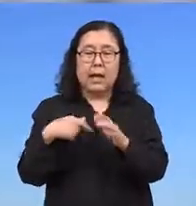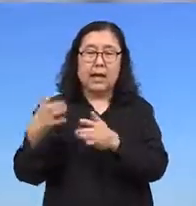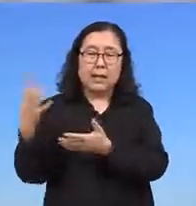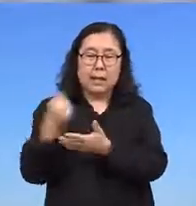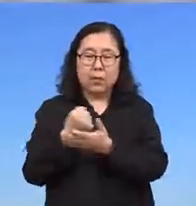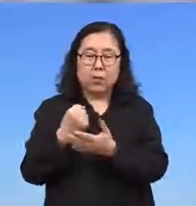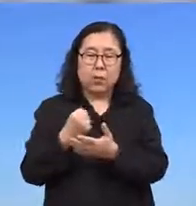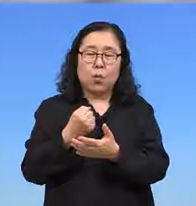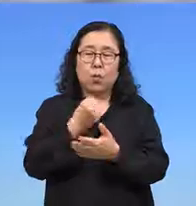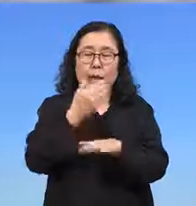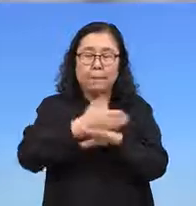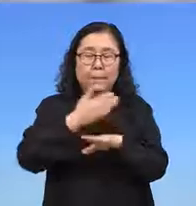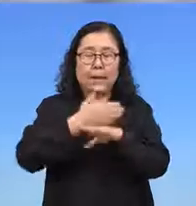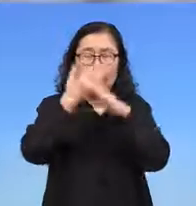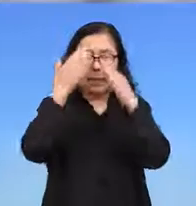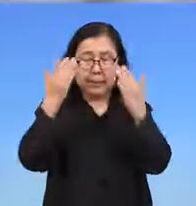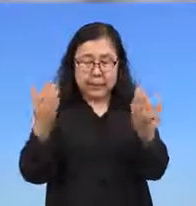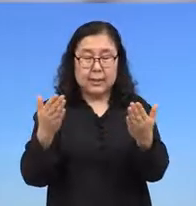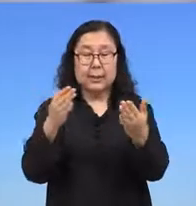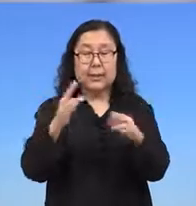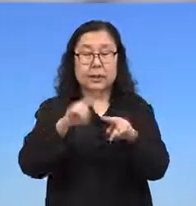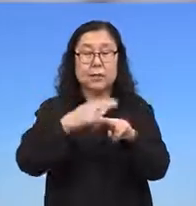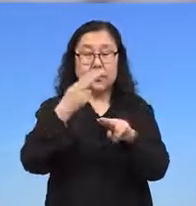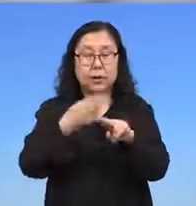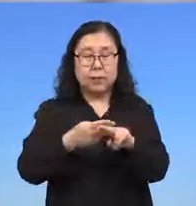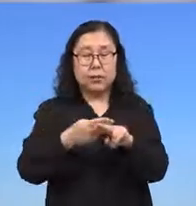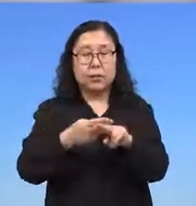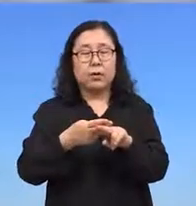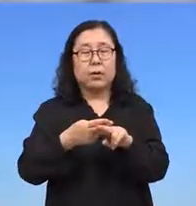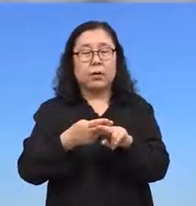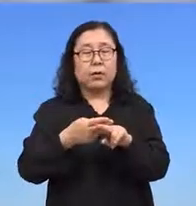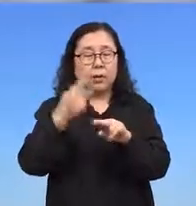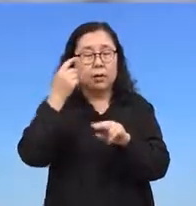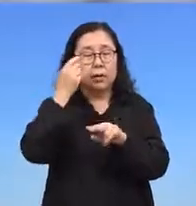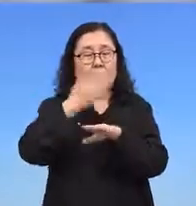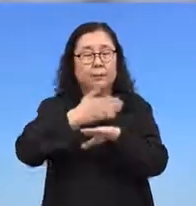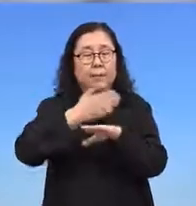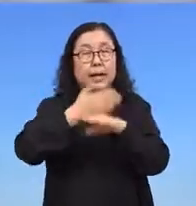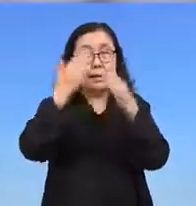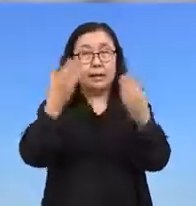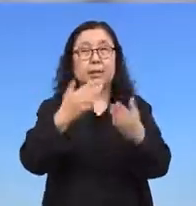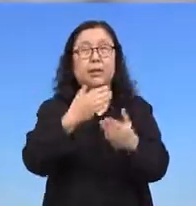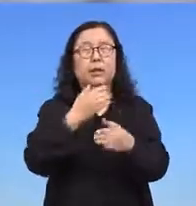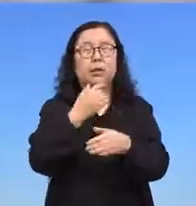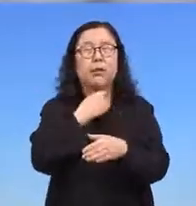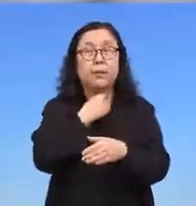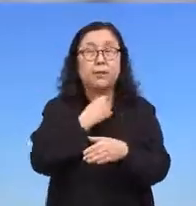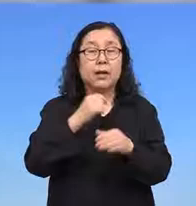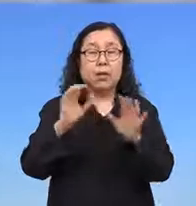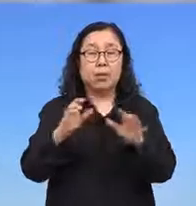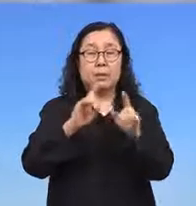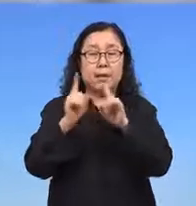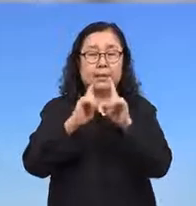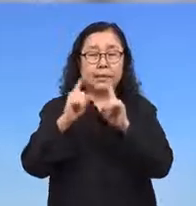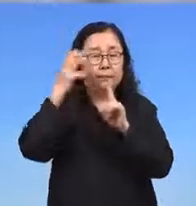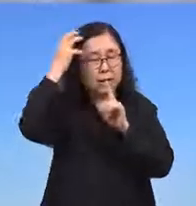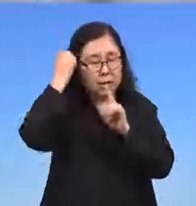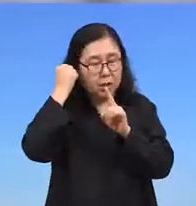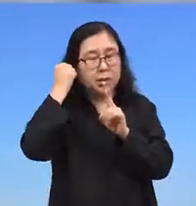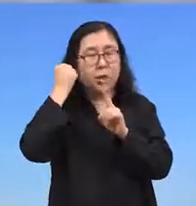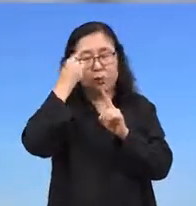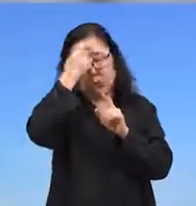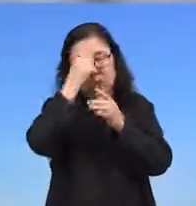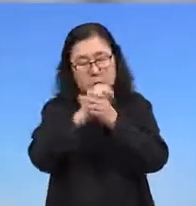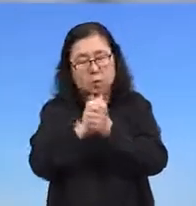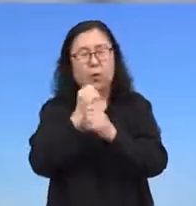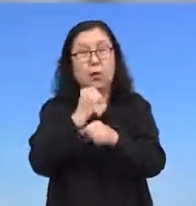것을 믿음으로 고백하기를 원합니다. 오늘 주신 말씀을 기억하시면서 우리의 두려움이 현재 일하시는, 현재